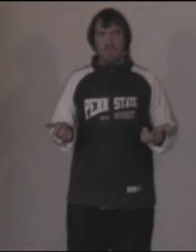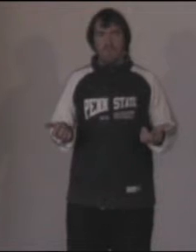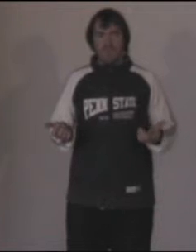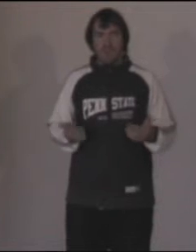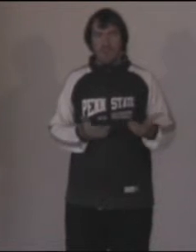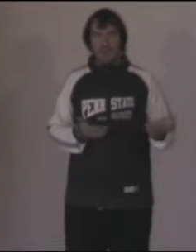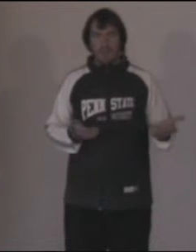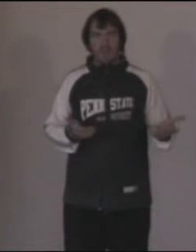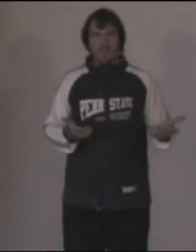Mi risponde: